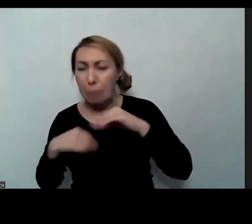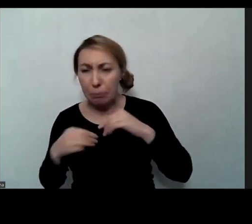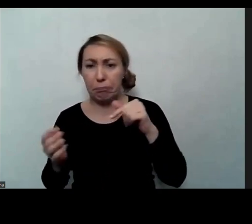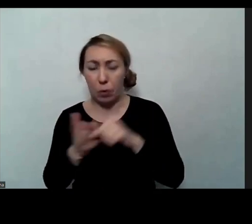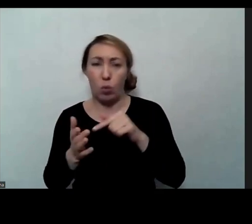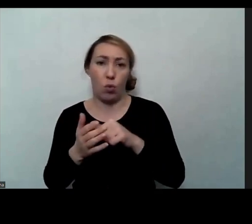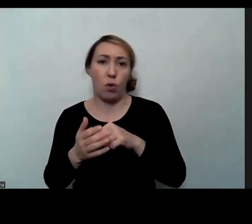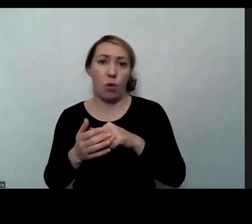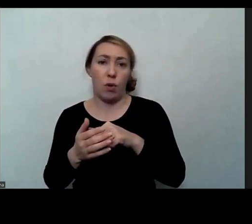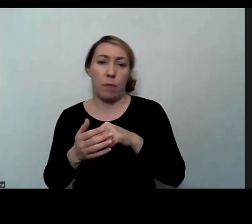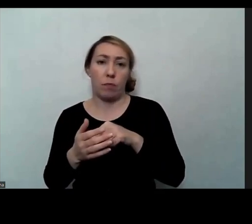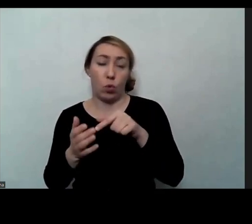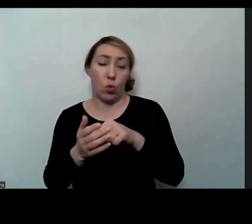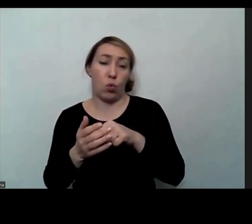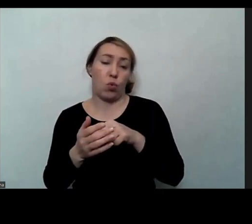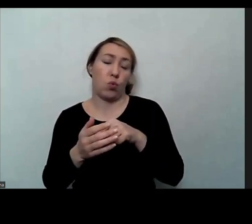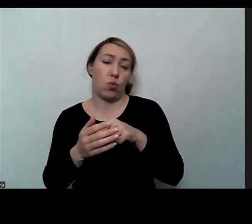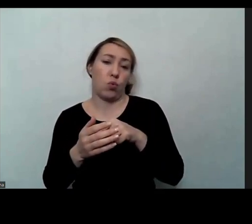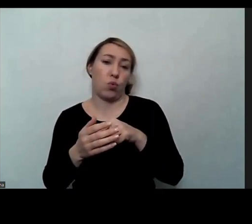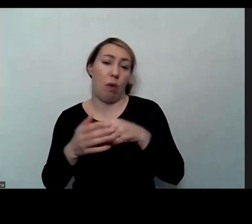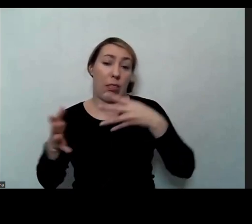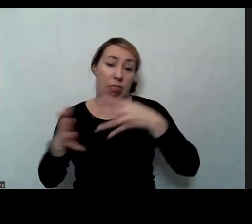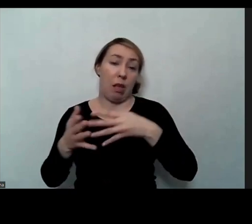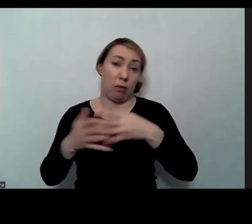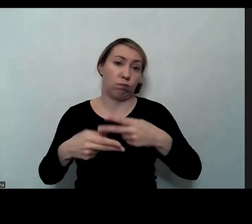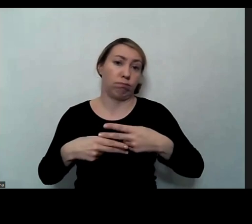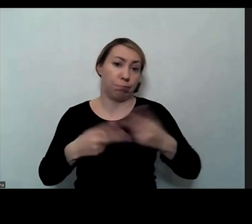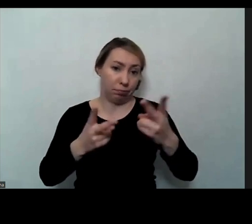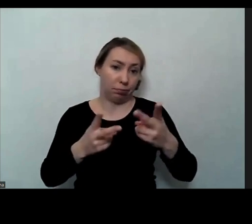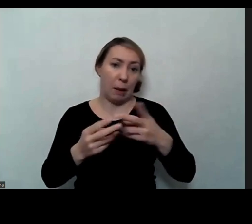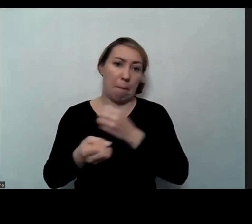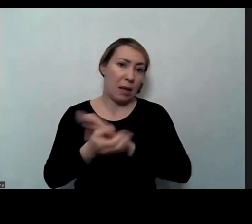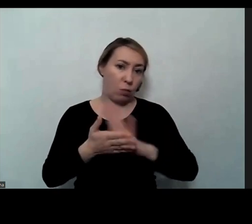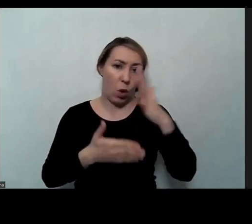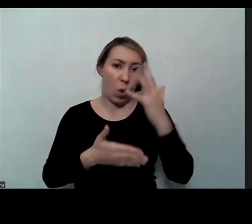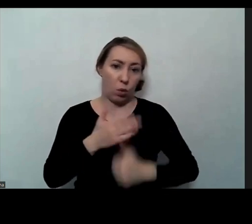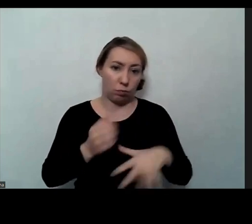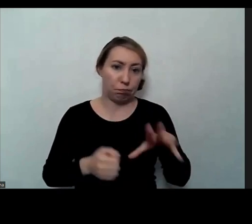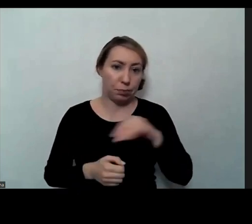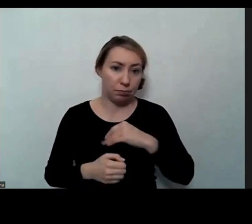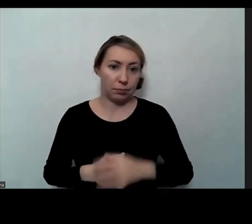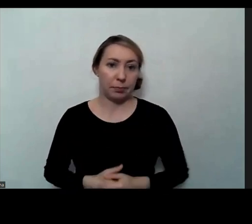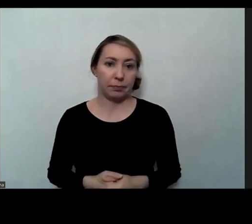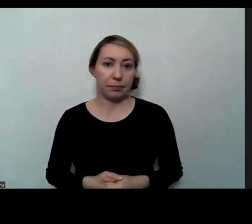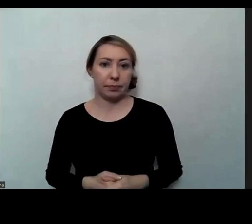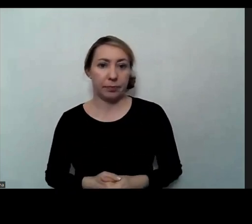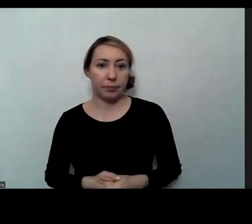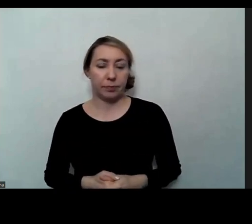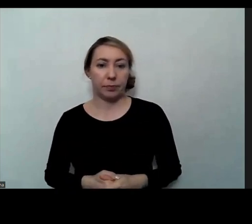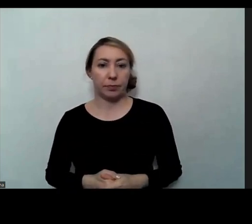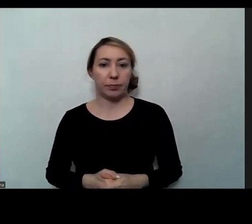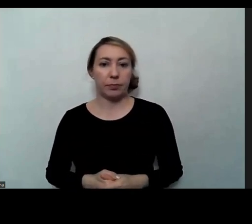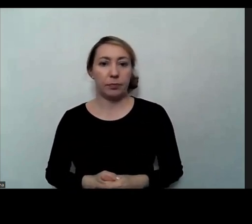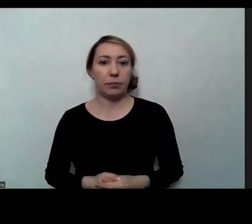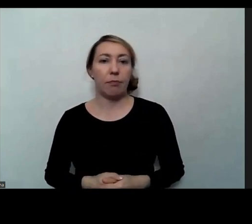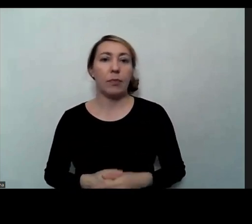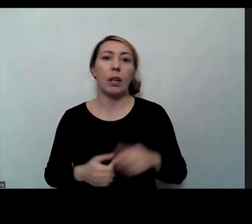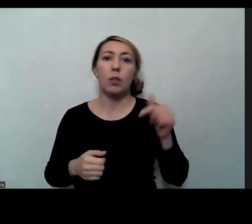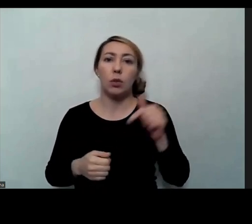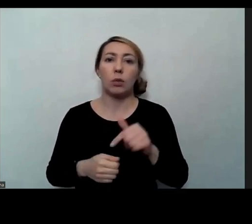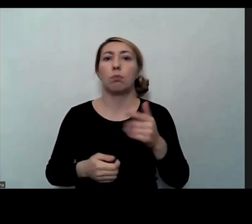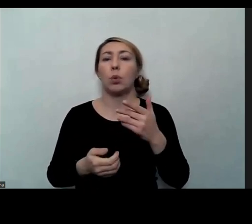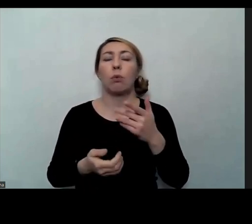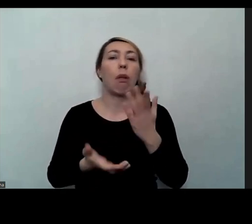osoby, którym udostępniamy możliwość bezpłatnego korzystania z narzędzia. Trzeba tylko zalogować